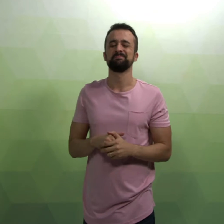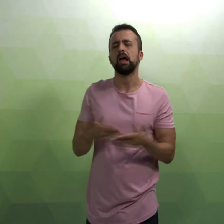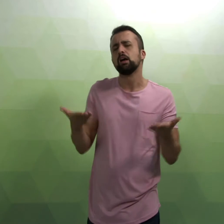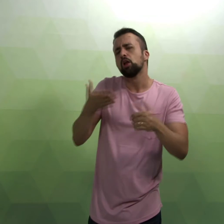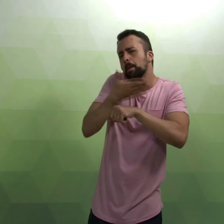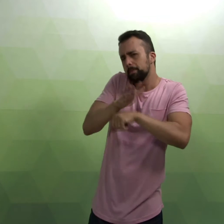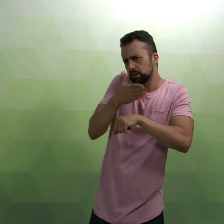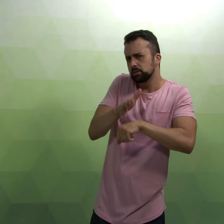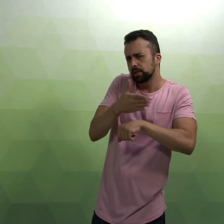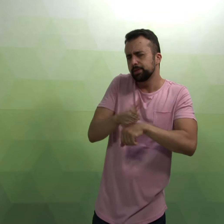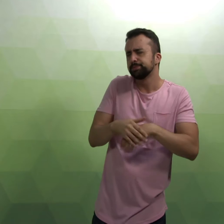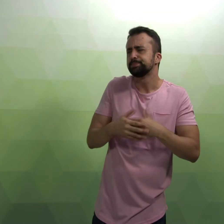Agora vamos praticar.